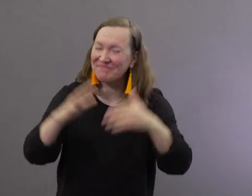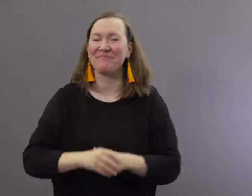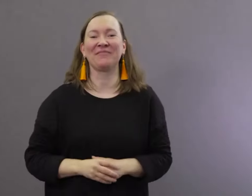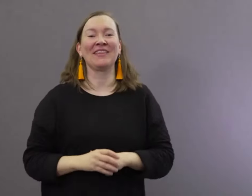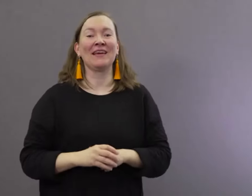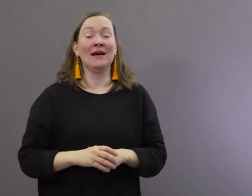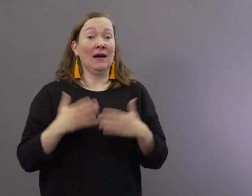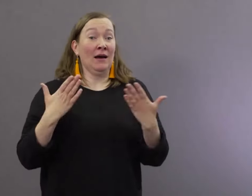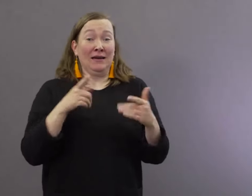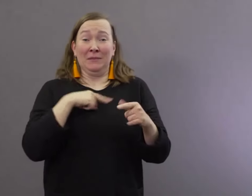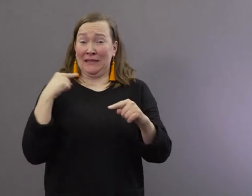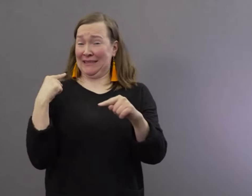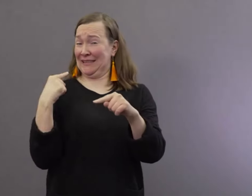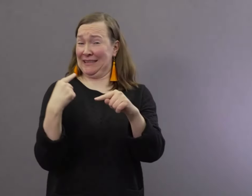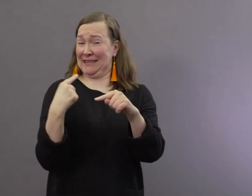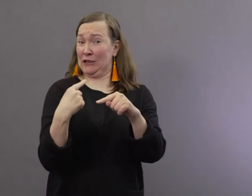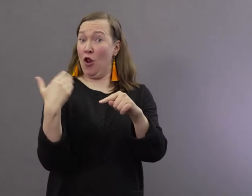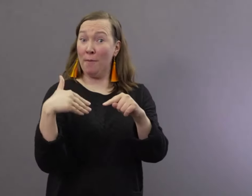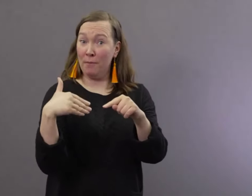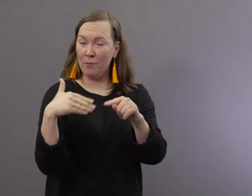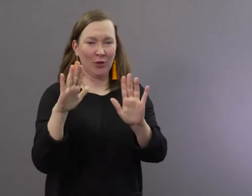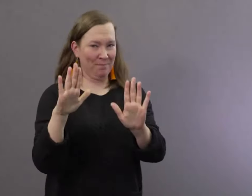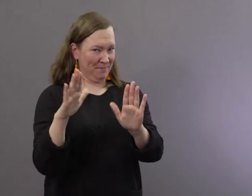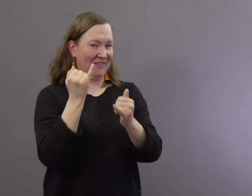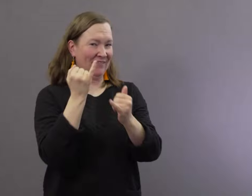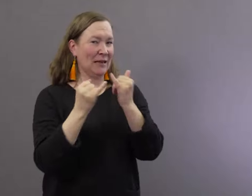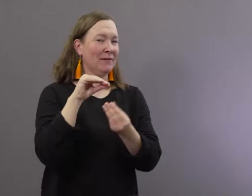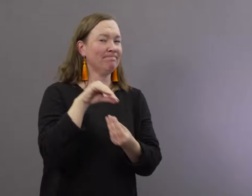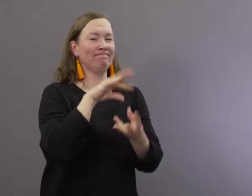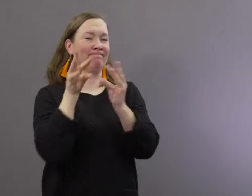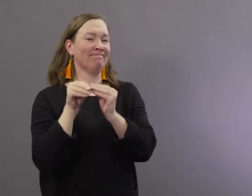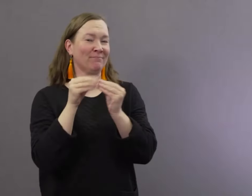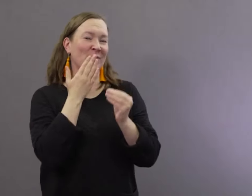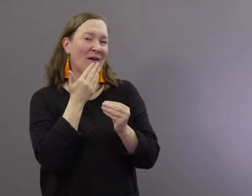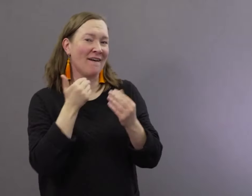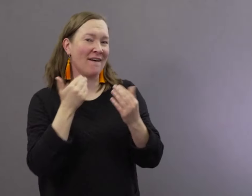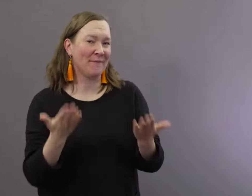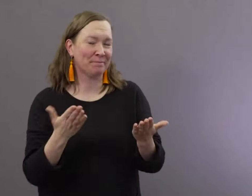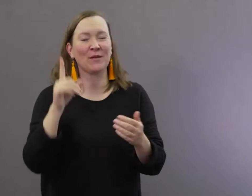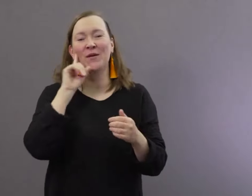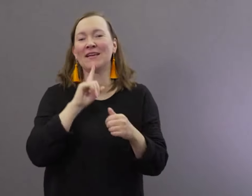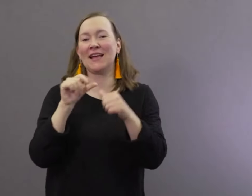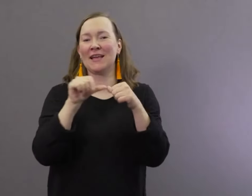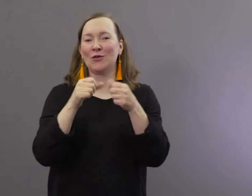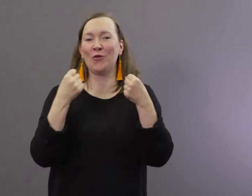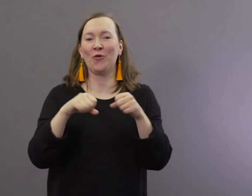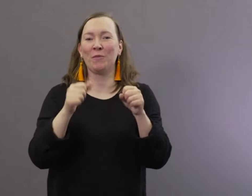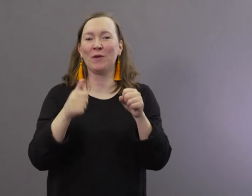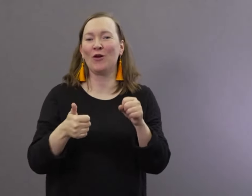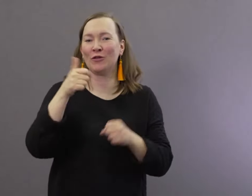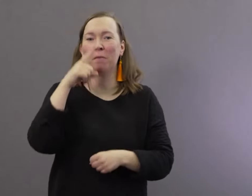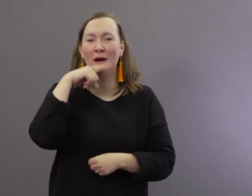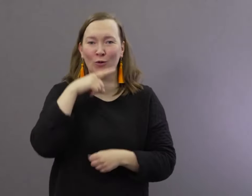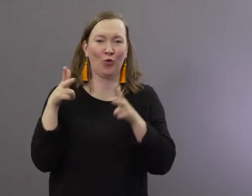viittomakielen tekopalkinnon ja on myöskin kunniakirjasta onnittelut pikkukakkoselle. Mutta ohjelma ei ole aivan vielä loppu.